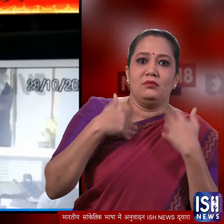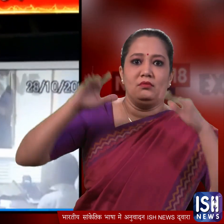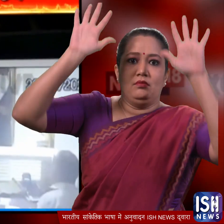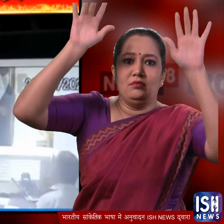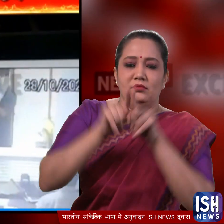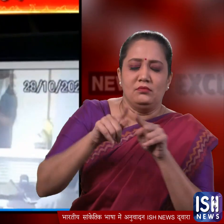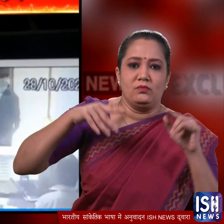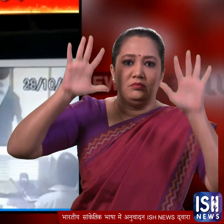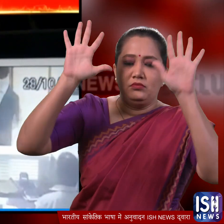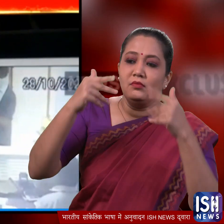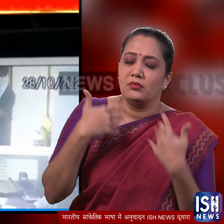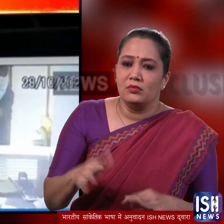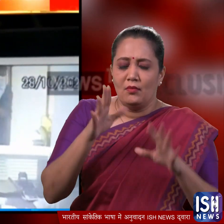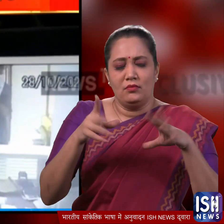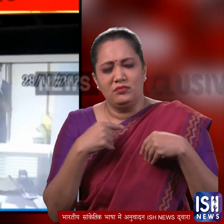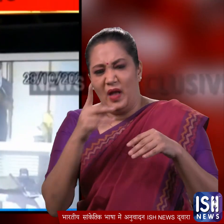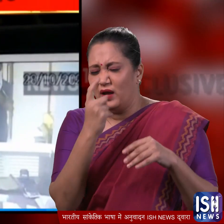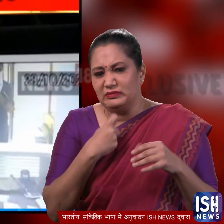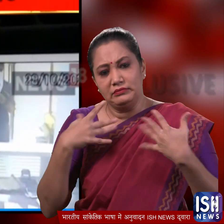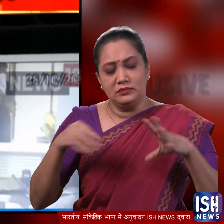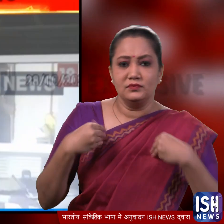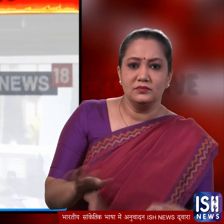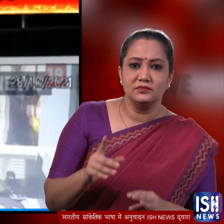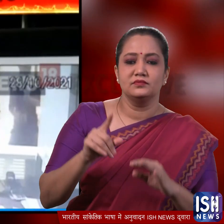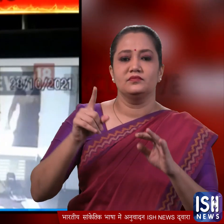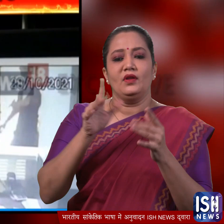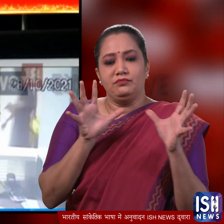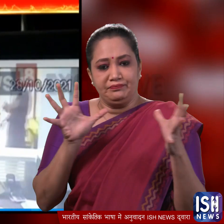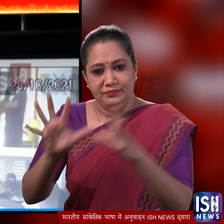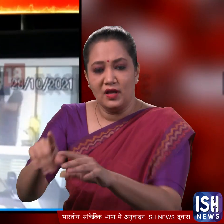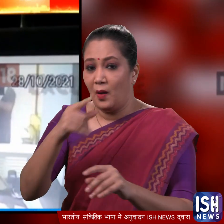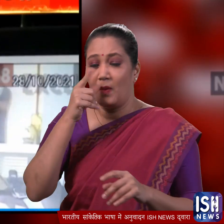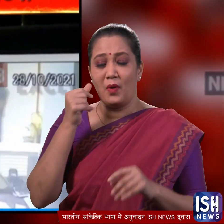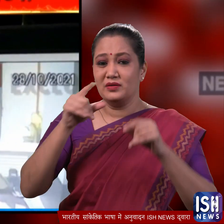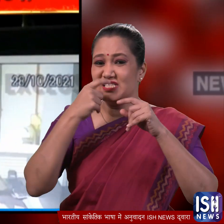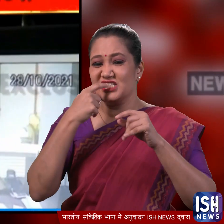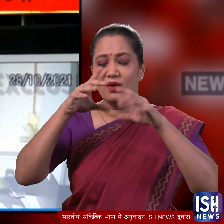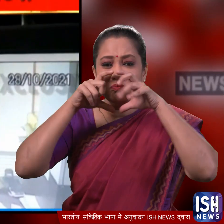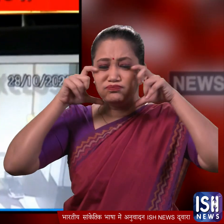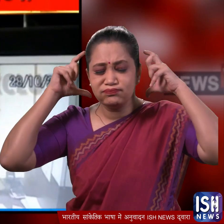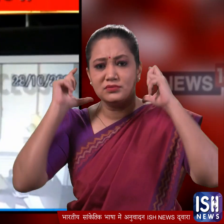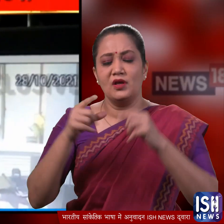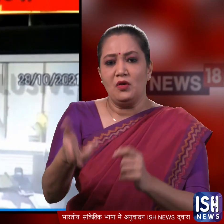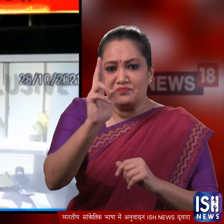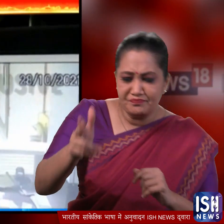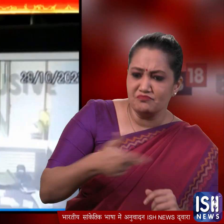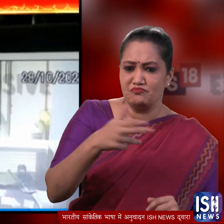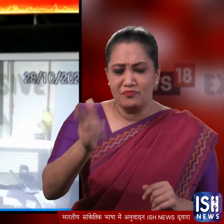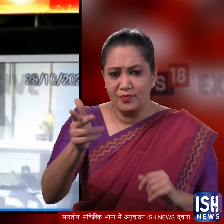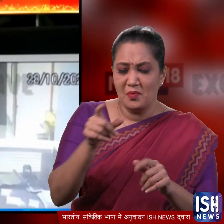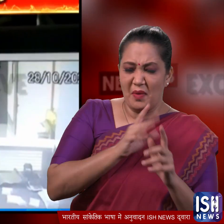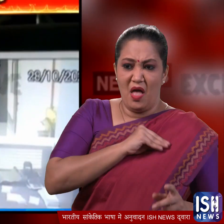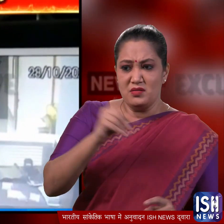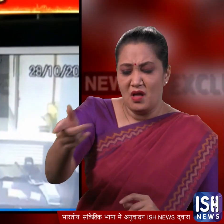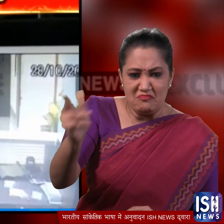अपने दोनों हाथ ऊपर कर बदमाशों के इशारे पर एक कोने में चले गए। इस दौरान एक बदमाश जो मुंह पर सफेद रुमाल बांधे हुए था, वो पिस्तौल के